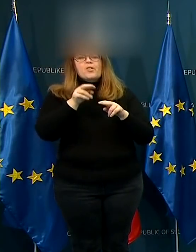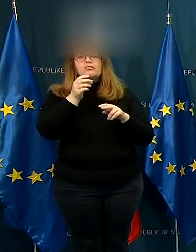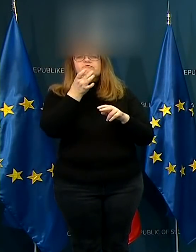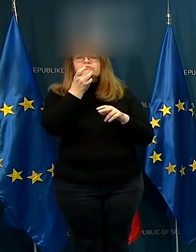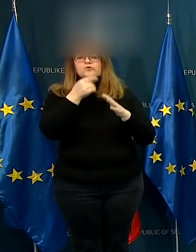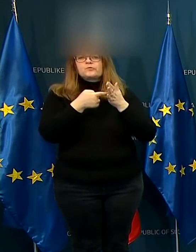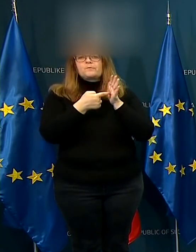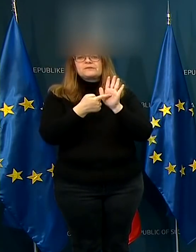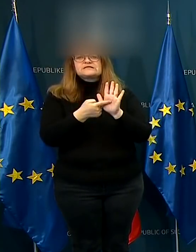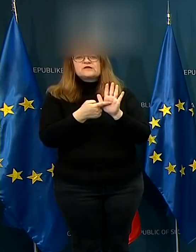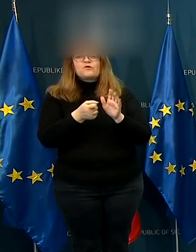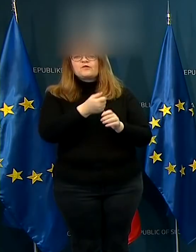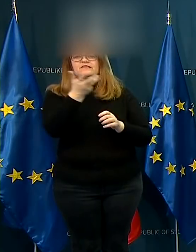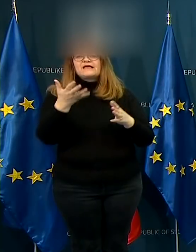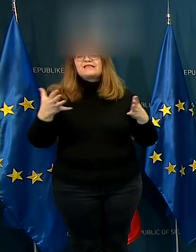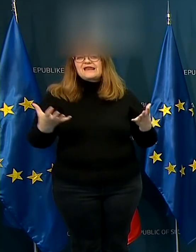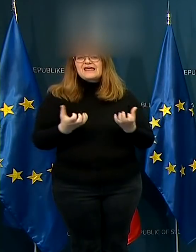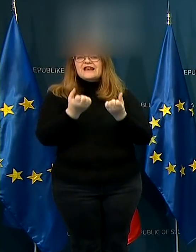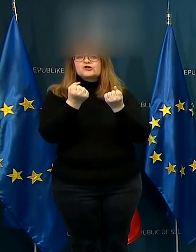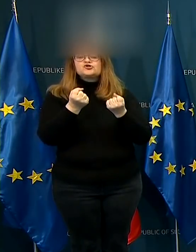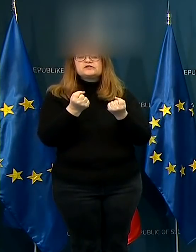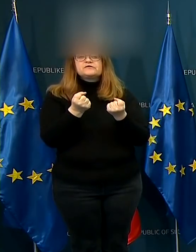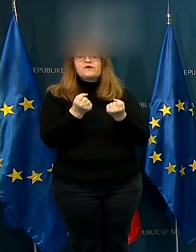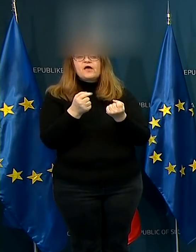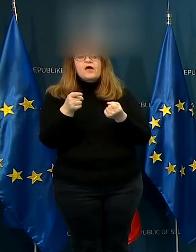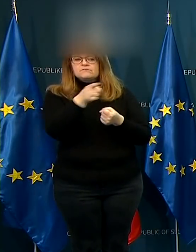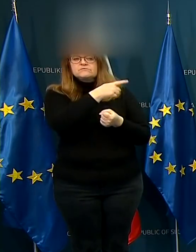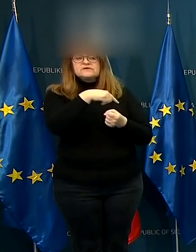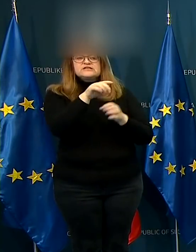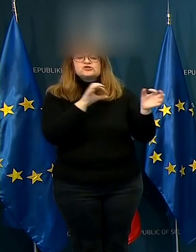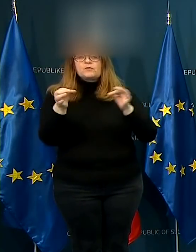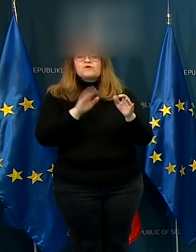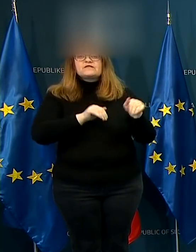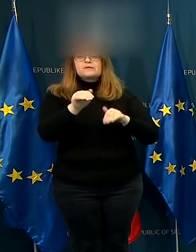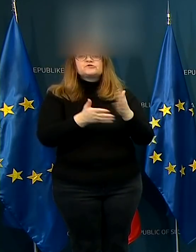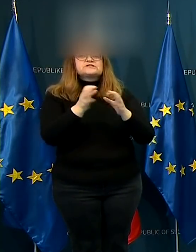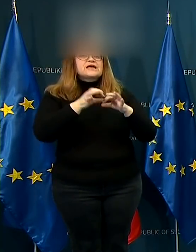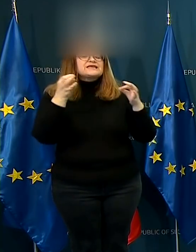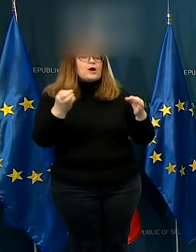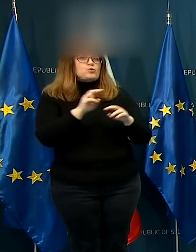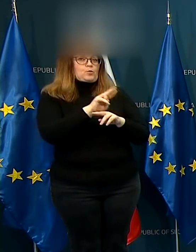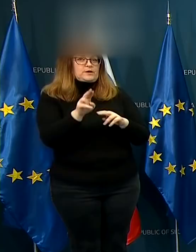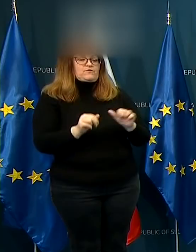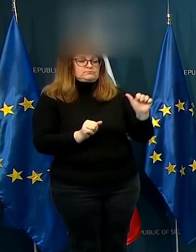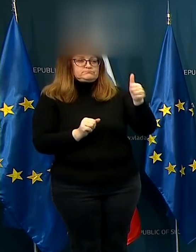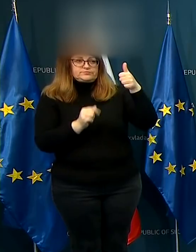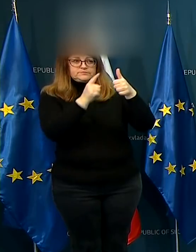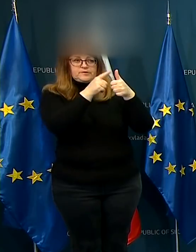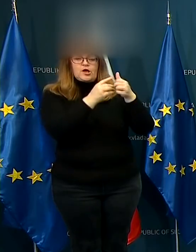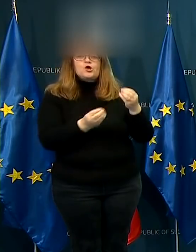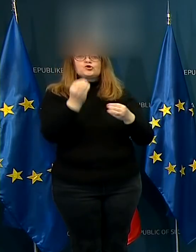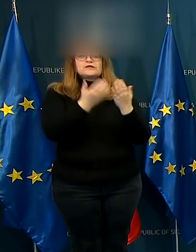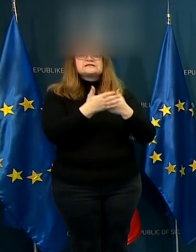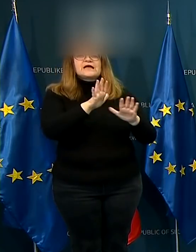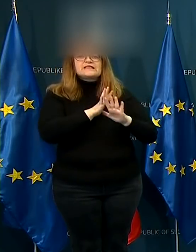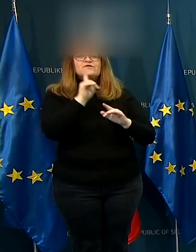predstavil nekatere rešitve, ki smo jih pripravili na Ministrstvu za javno upravo. Prvi je dodatek za